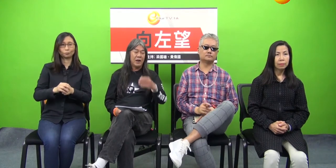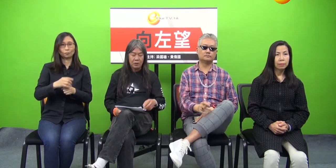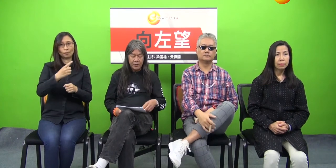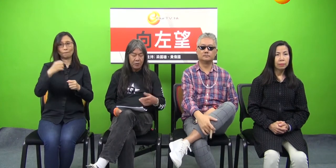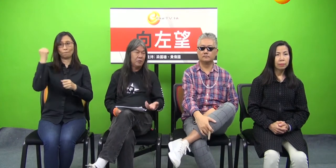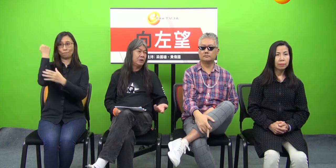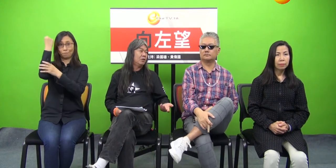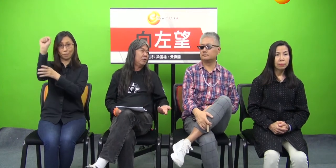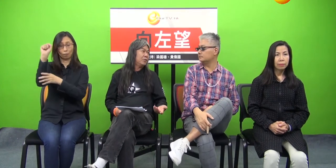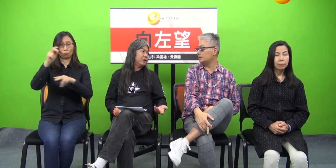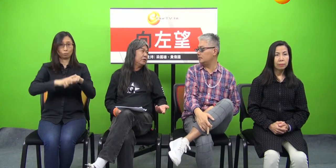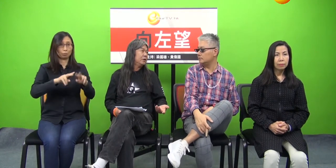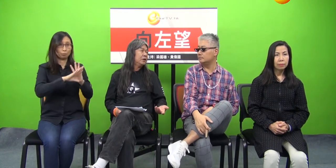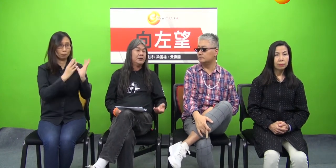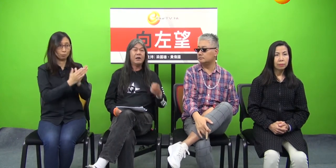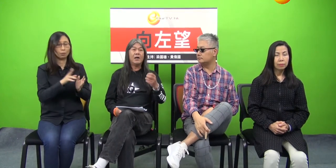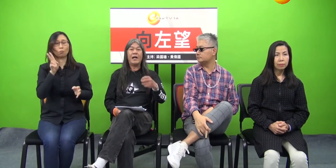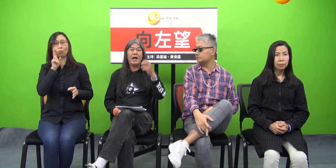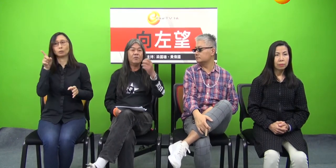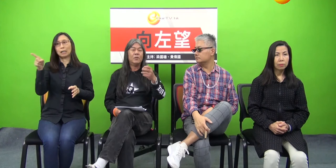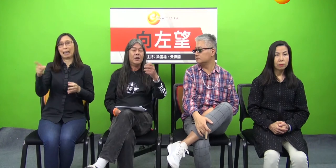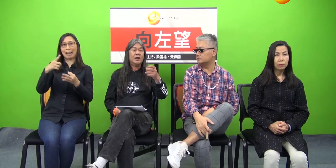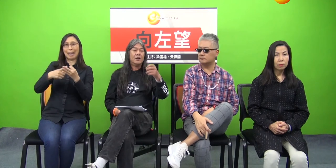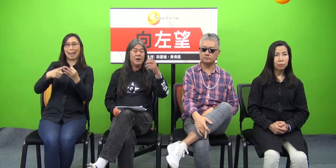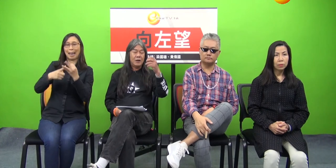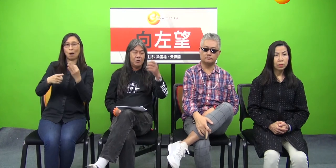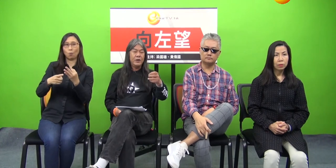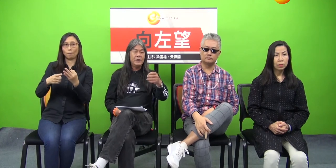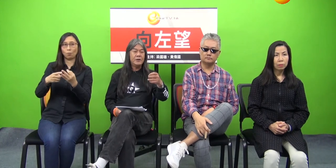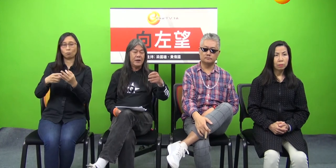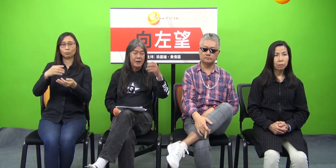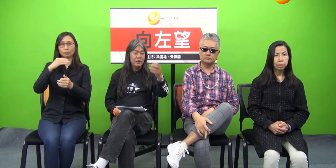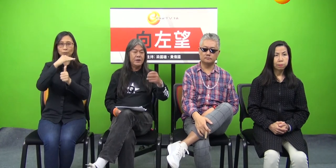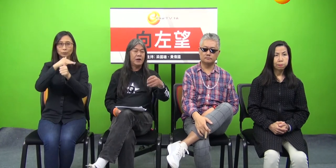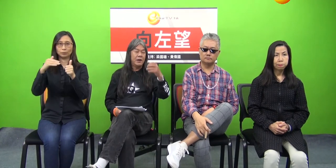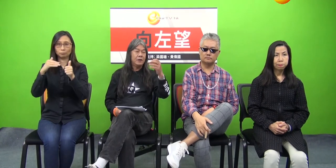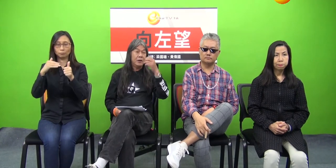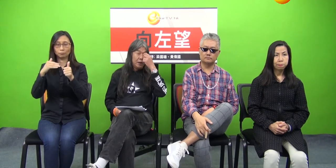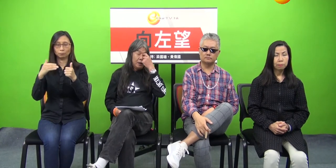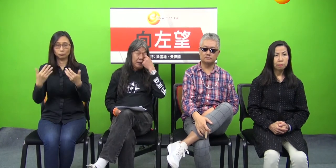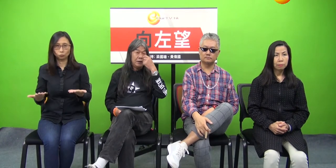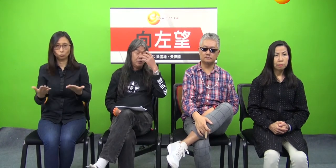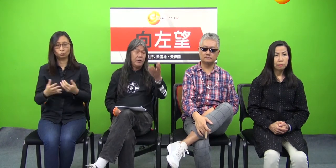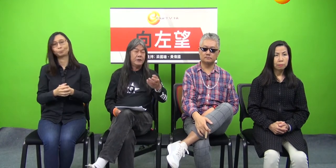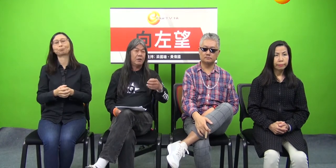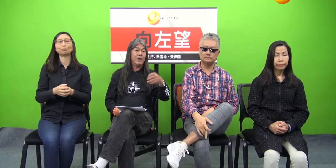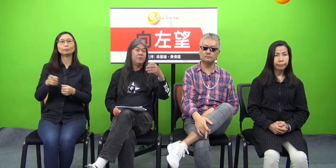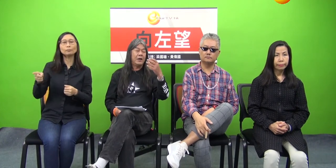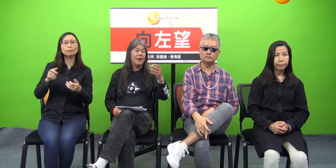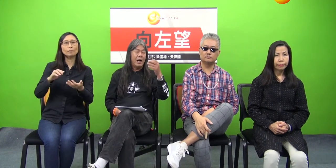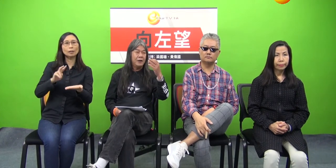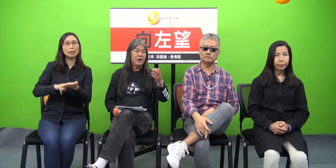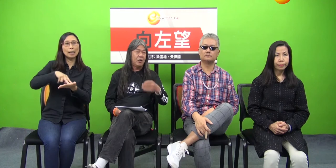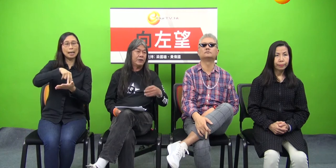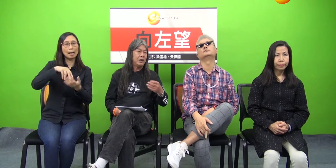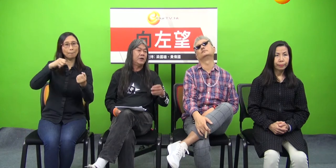共產黨之後，好似劉曉波咪死咗。即係話你係立咗憲之，你制咗憲之後，你立咗憲之後，你喺